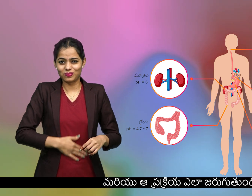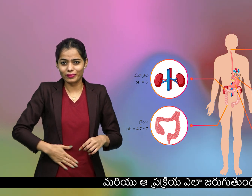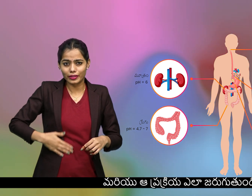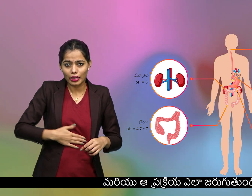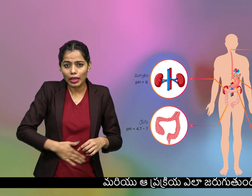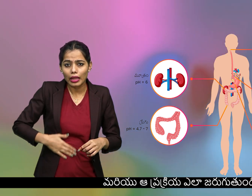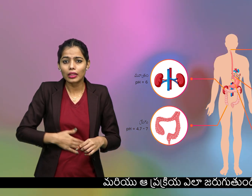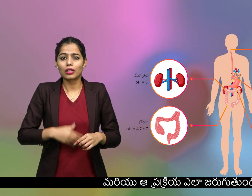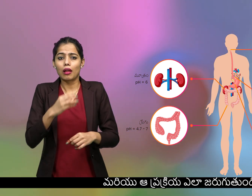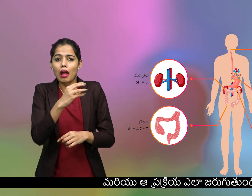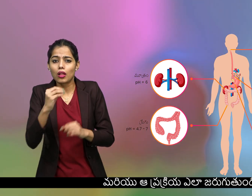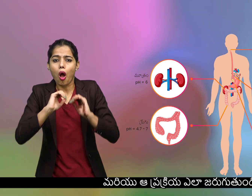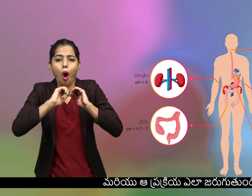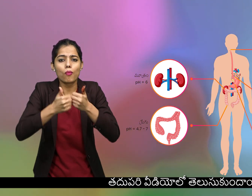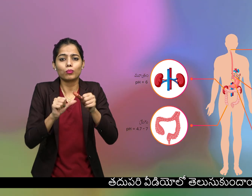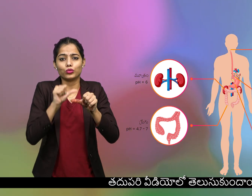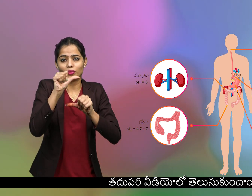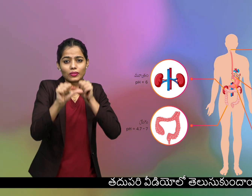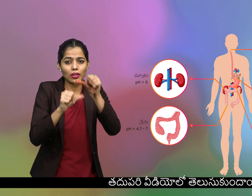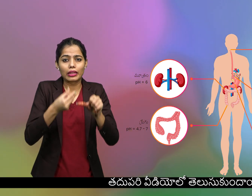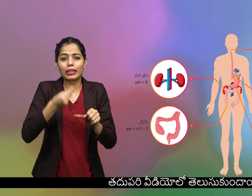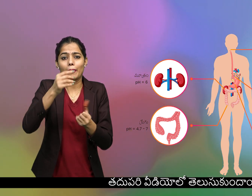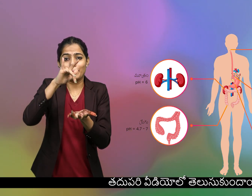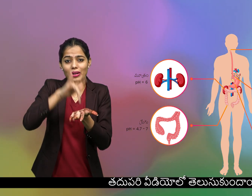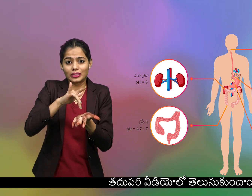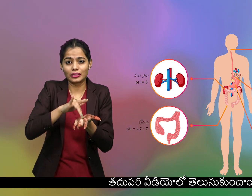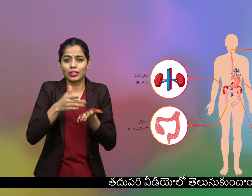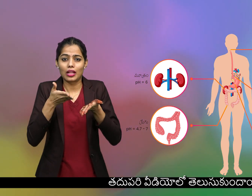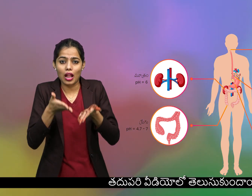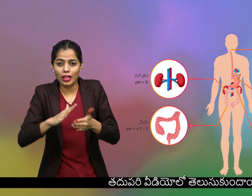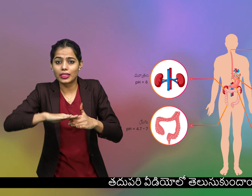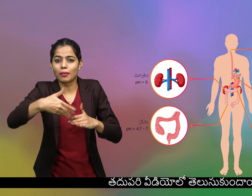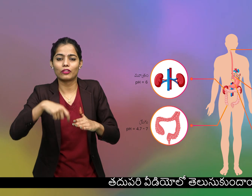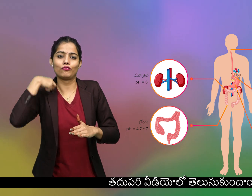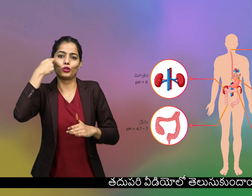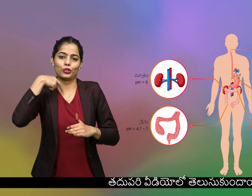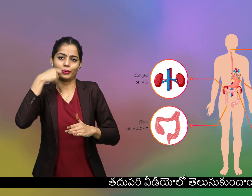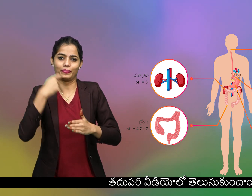to the ఆ stomach ప్రక్రియ ఎలా and జరుగుతుందో how the process తదుపరి takes వీడియోలో place తెలుసుకుందాం. in the next video.